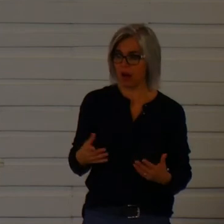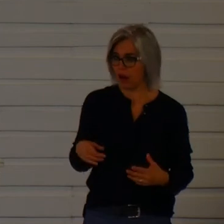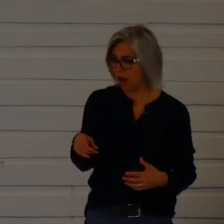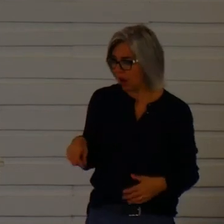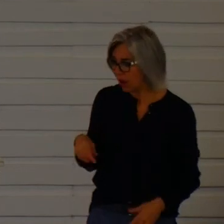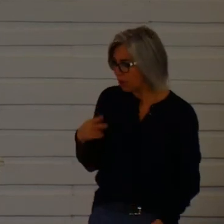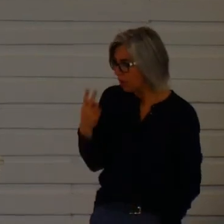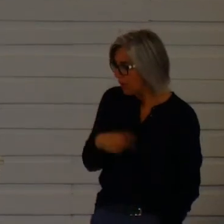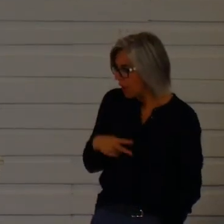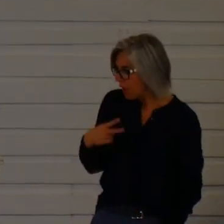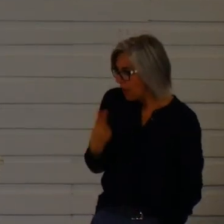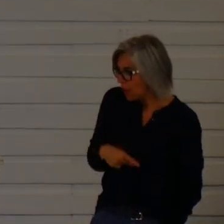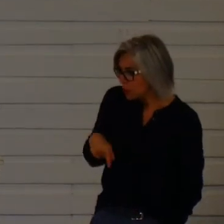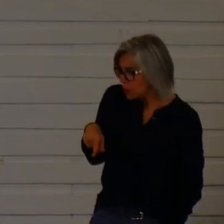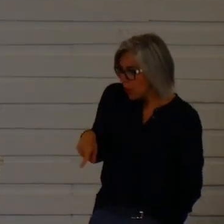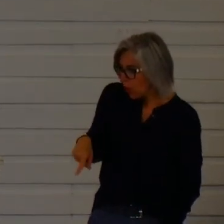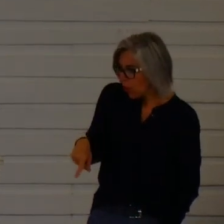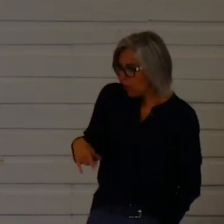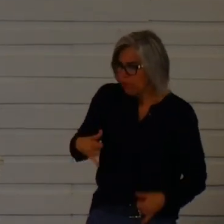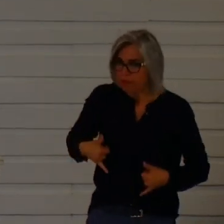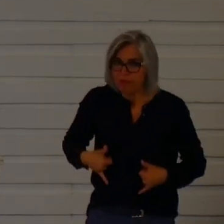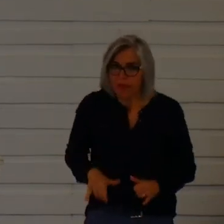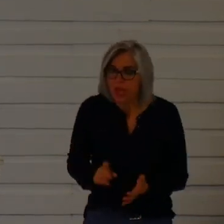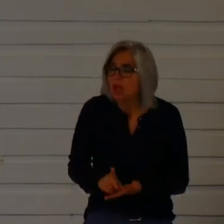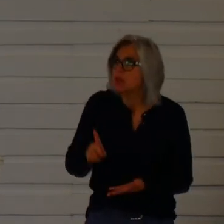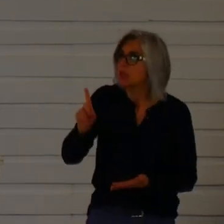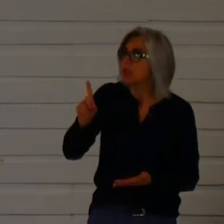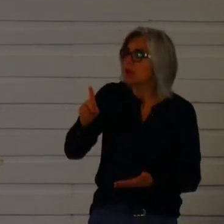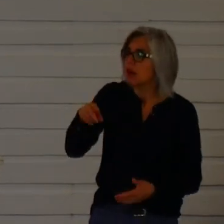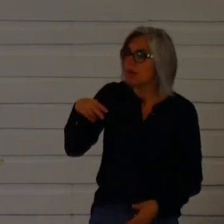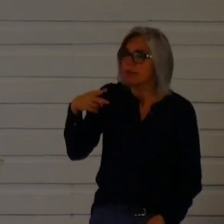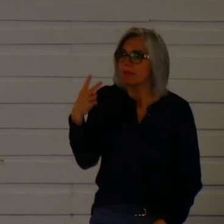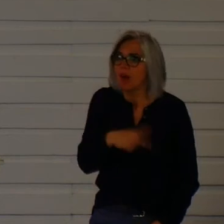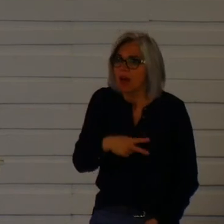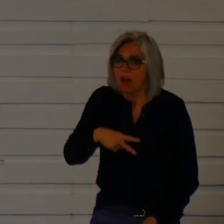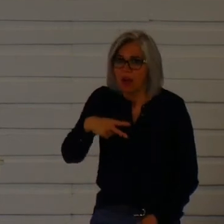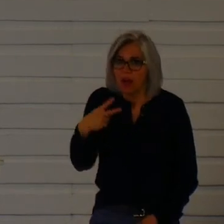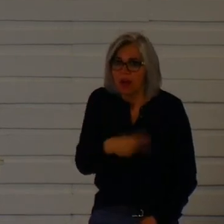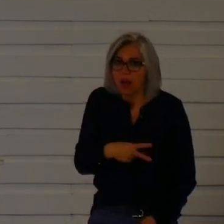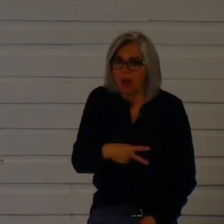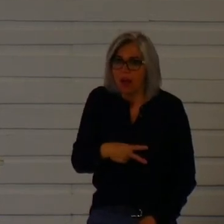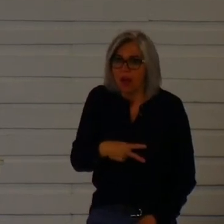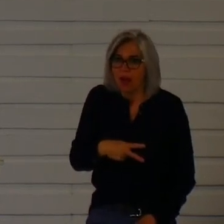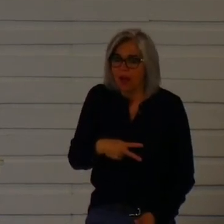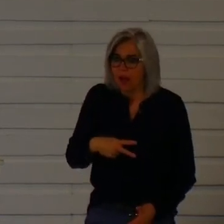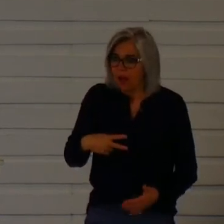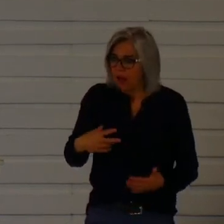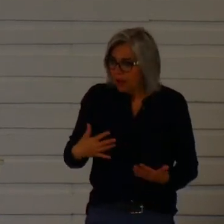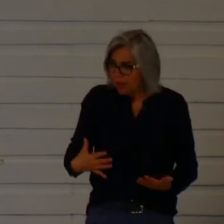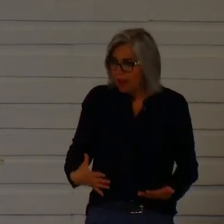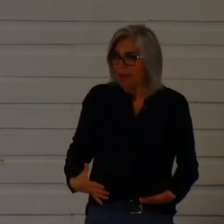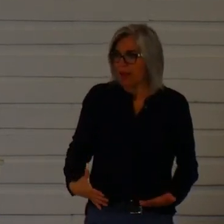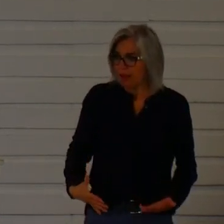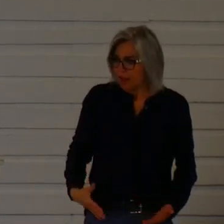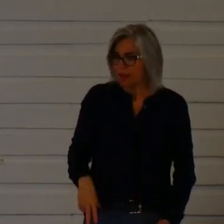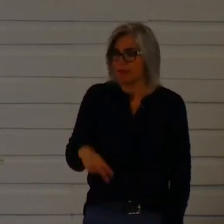veramente tu sei il figlio di Dio. Ora la mia domanda è questa.